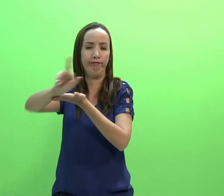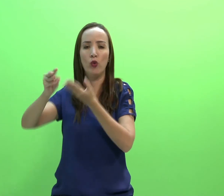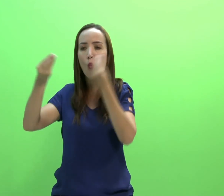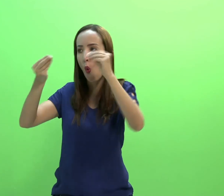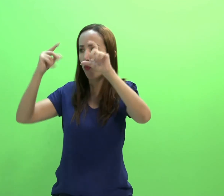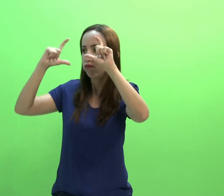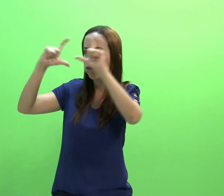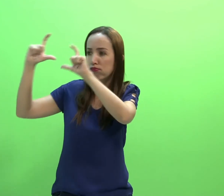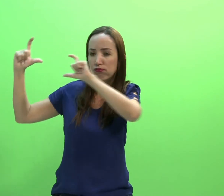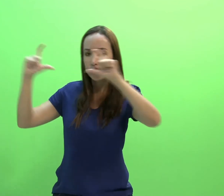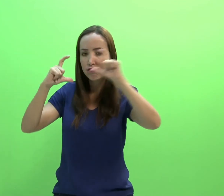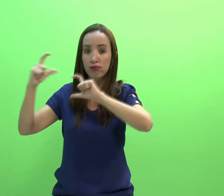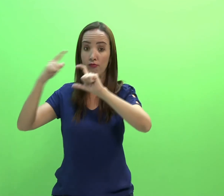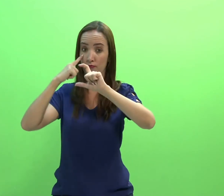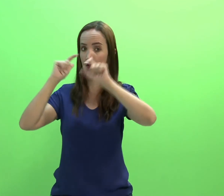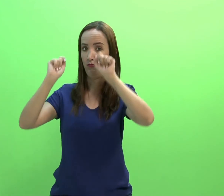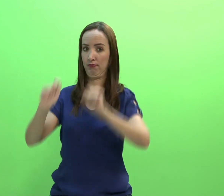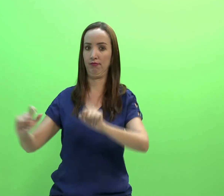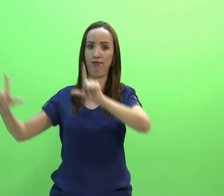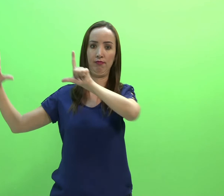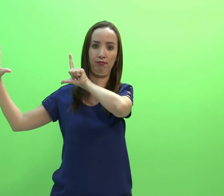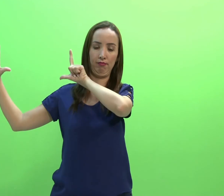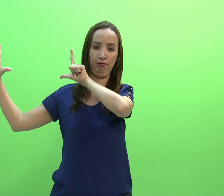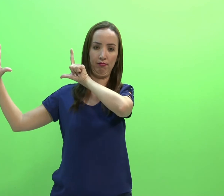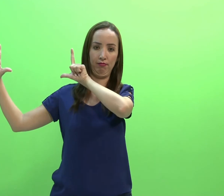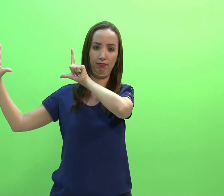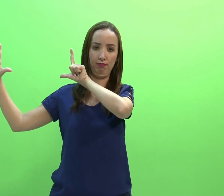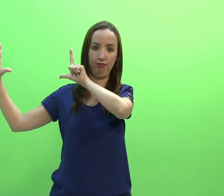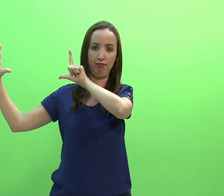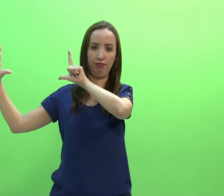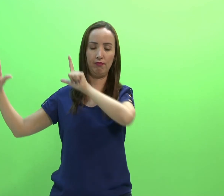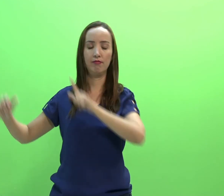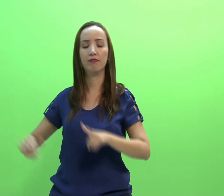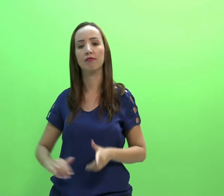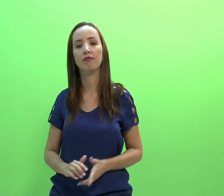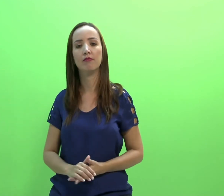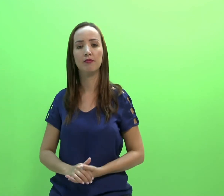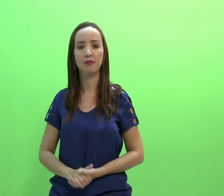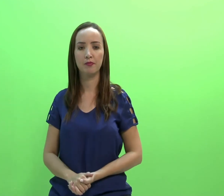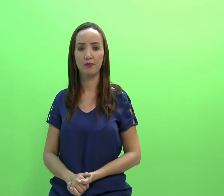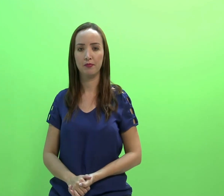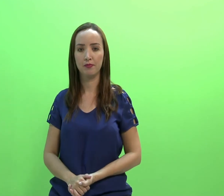Então, de acordo com a publicação de determinado livro, temos uma paginação.